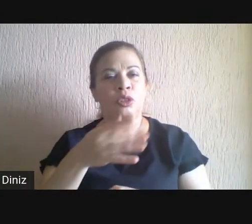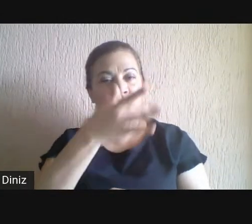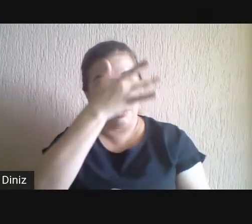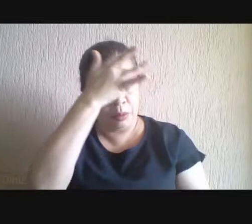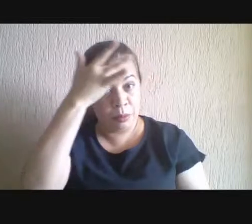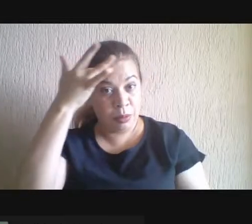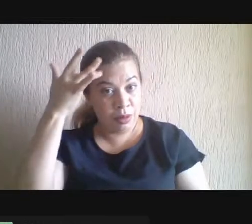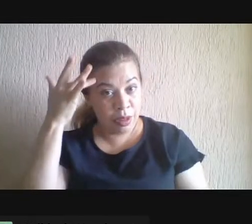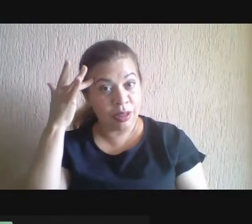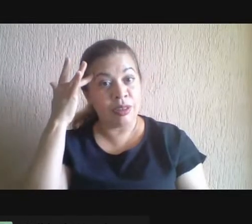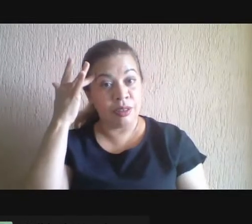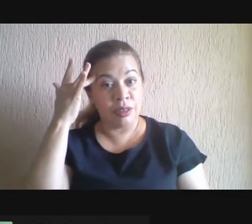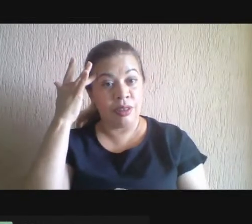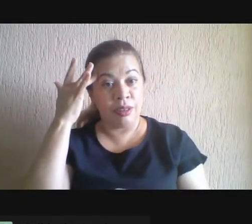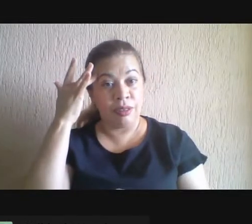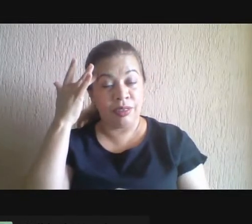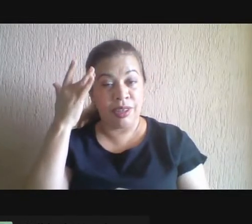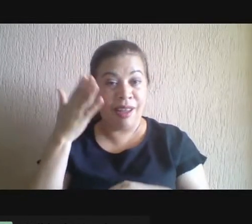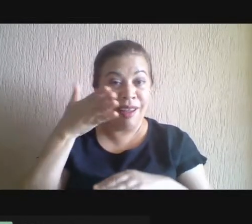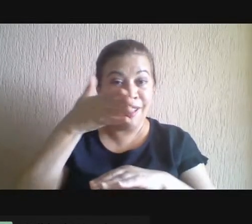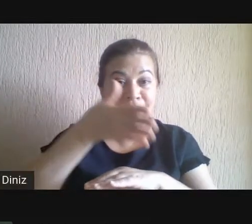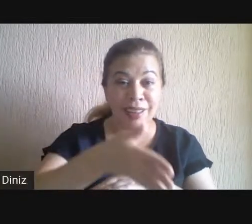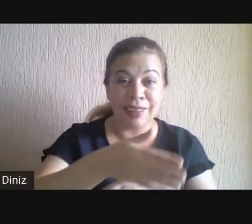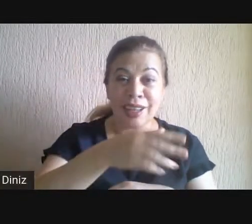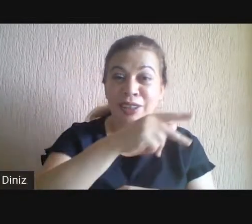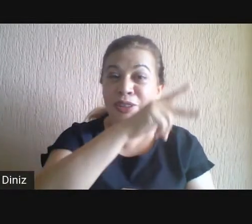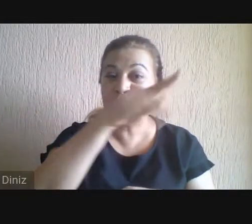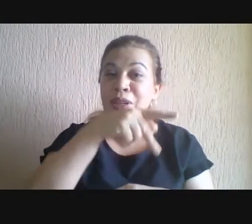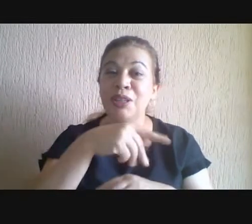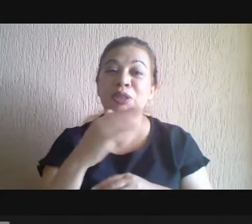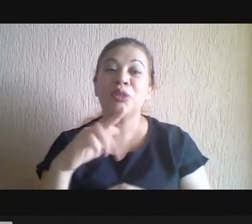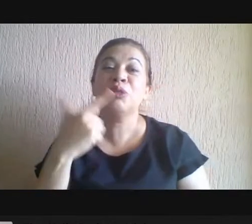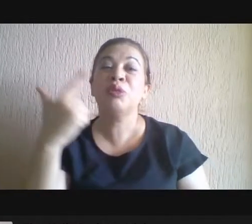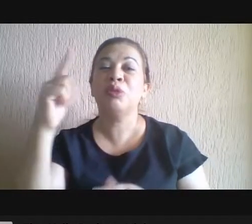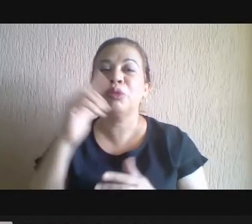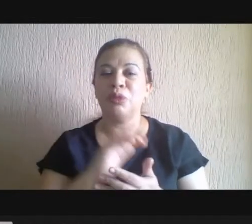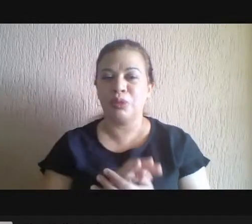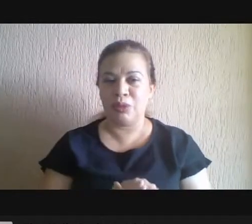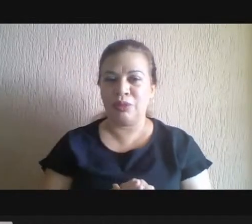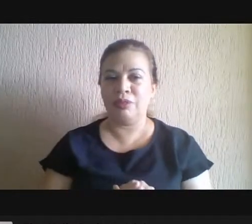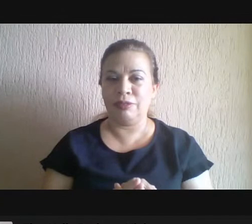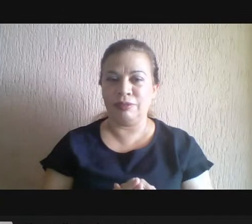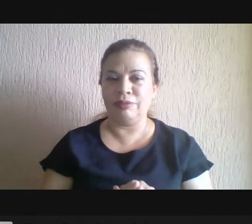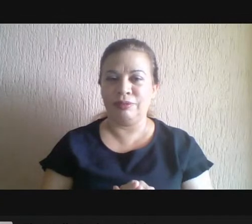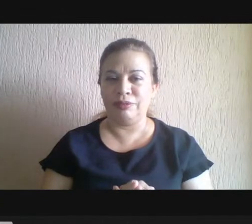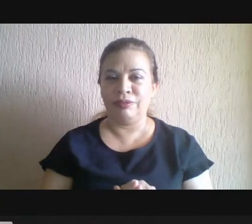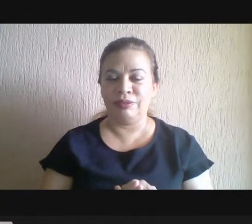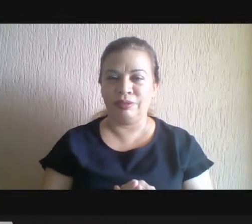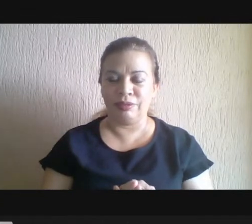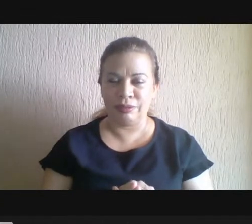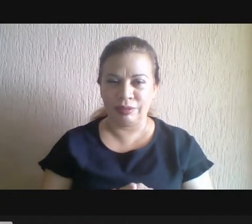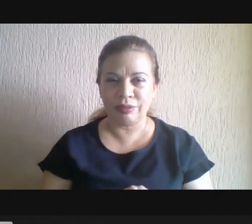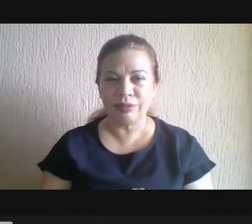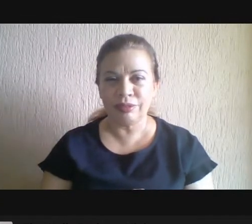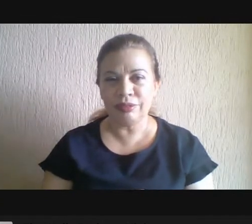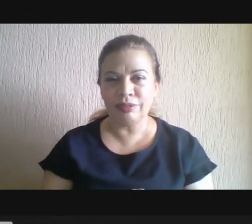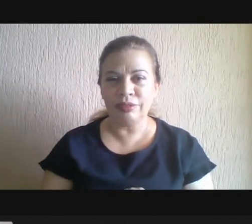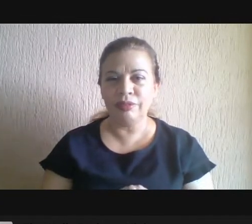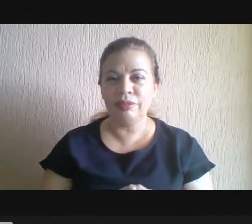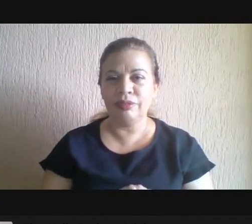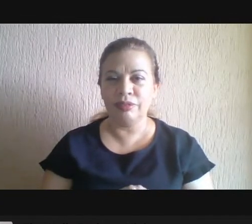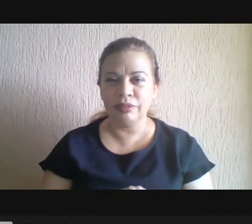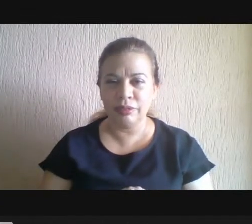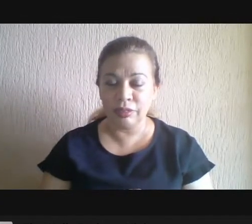é o epicentro dessa tragédia que se abate sobre todo o planeta. E